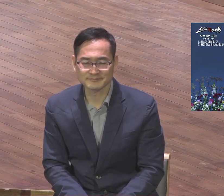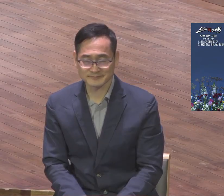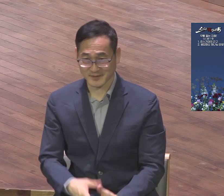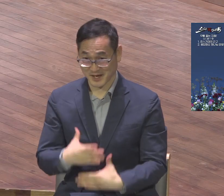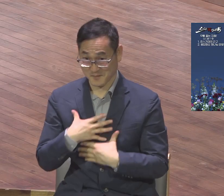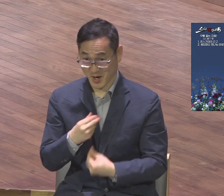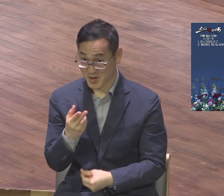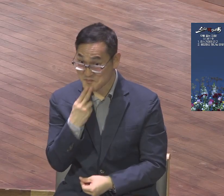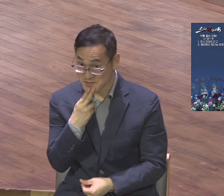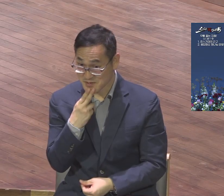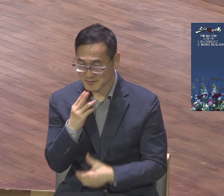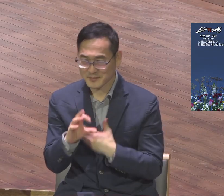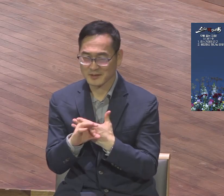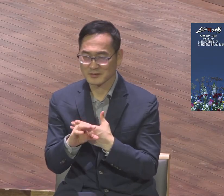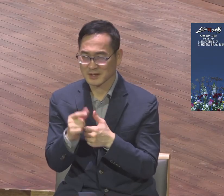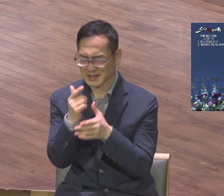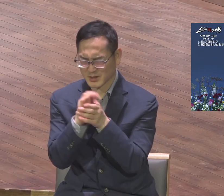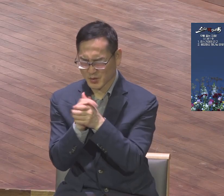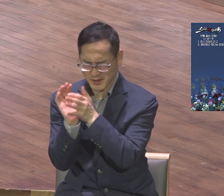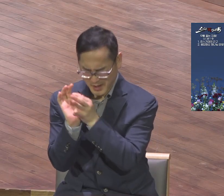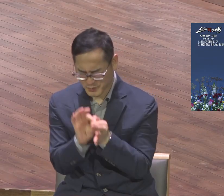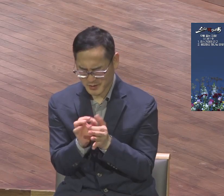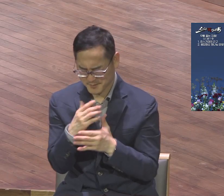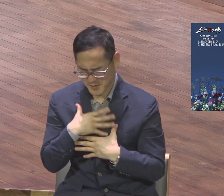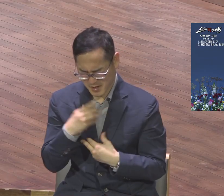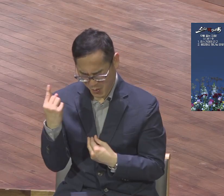평안에 안 오거든 올 때까지 기도하세요.